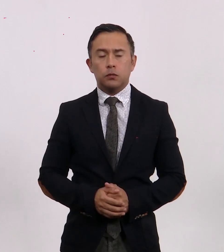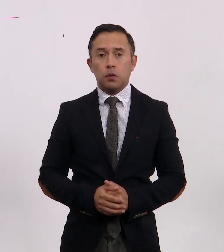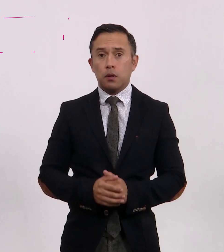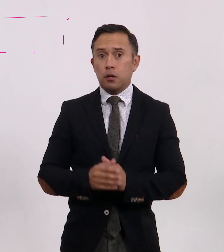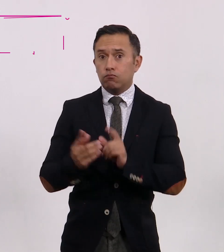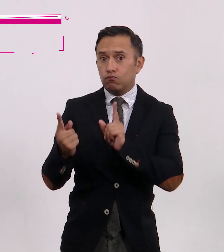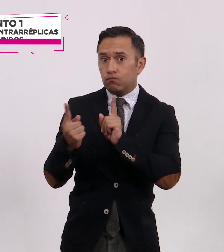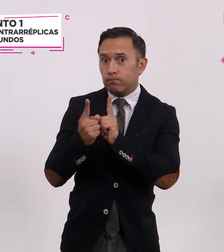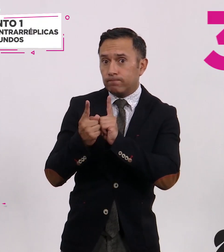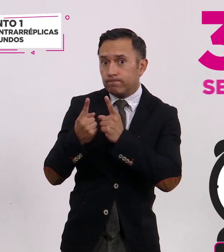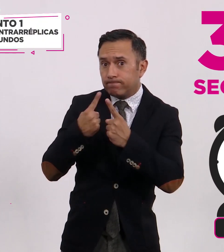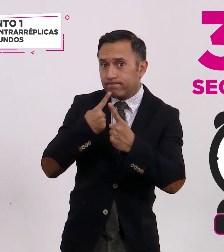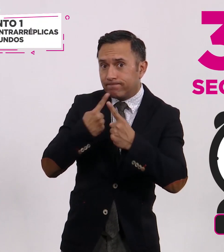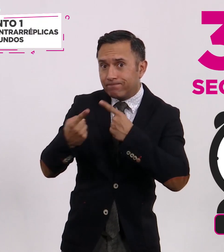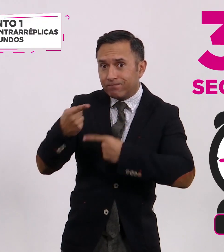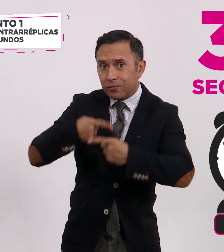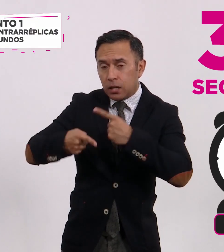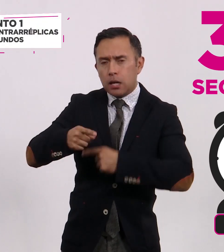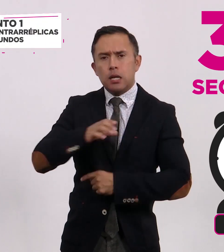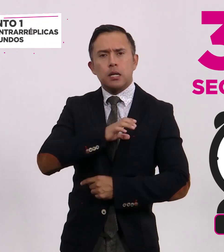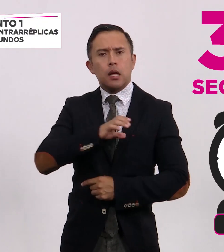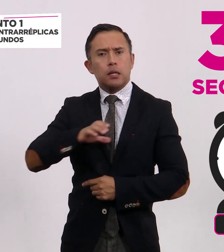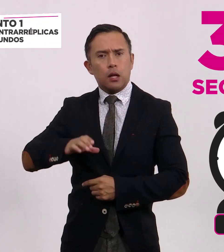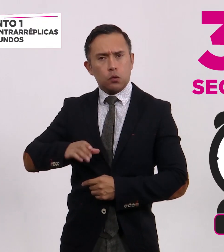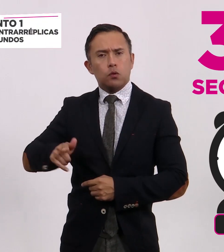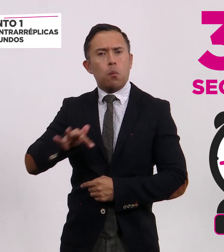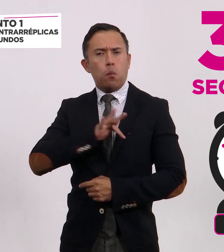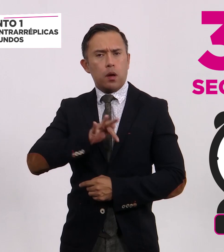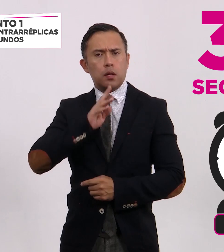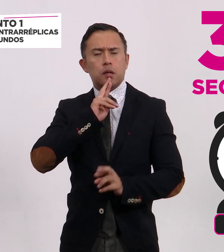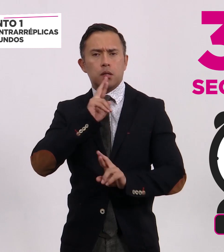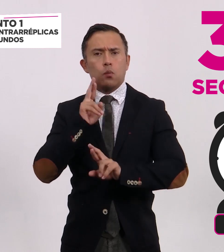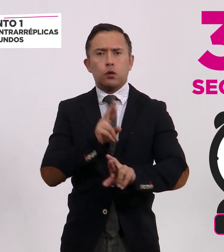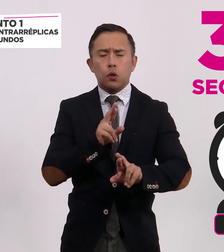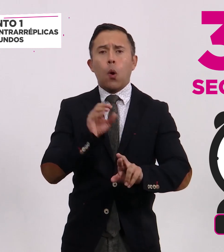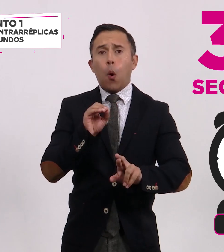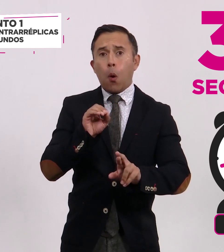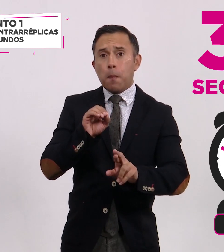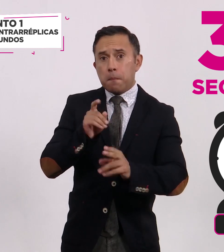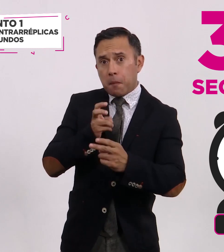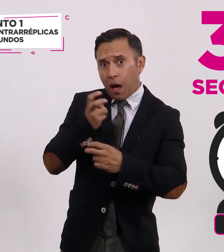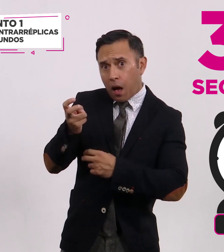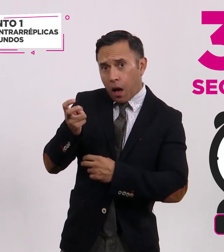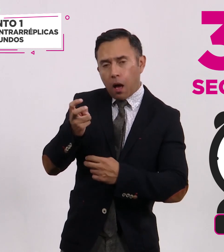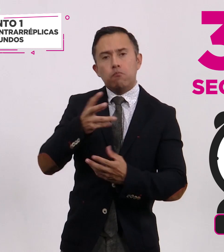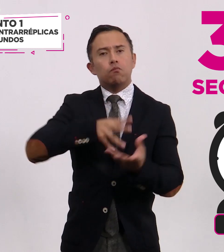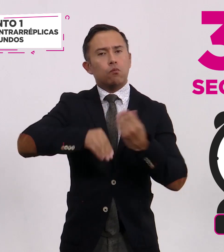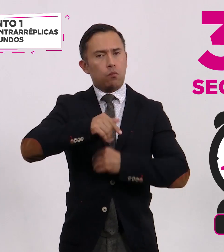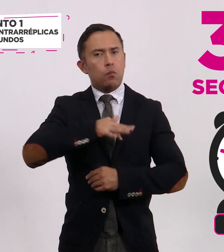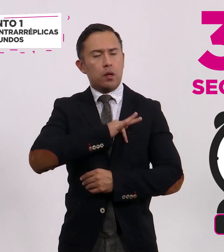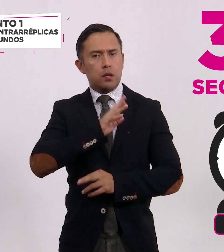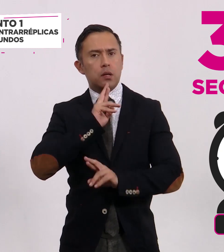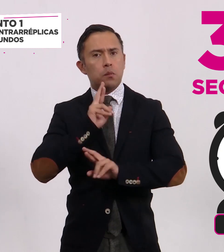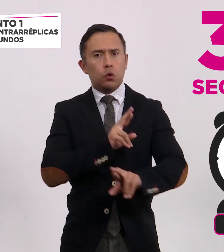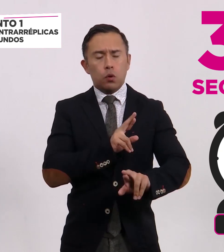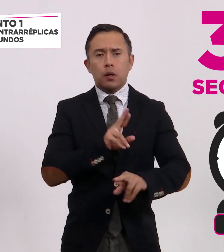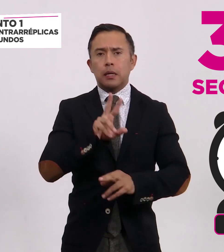durante la interacción los candidatos podrán realizar hasta dos réplicas y contrarréplicas de 30 segundos cada una en caso de